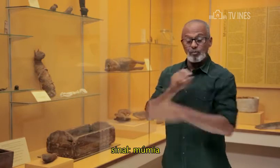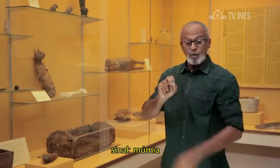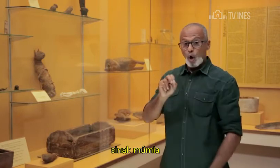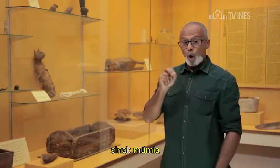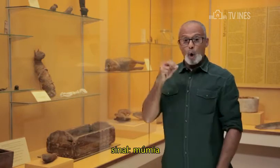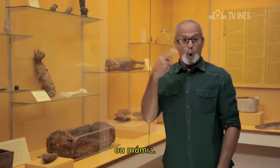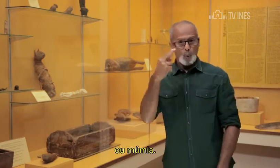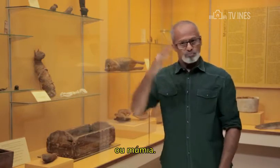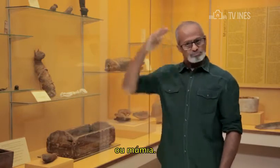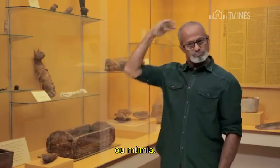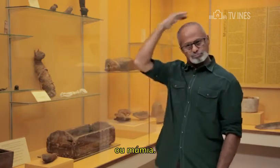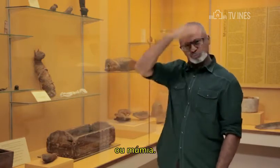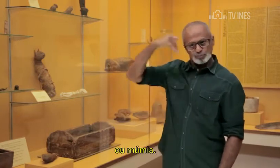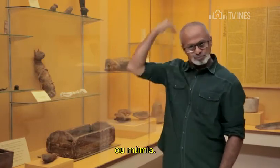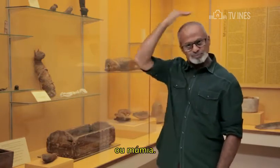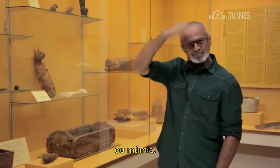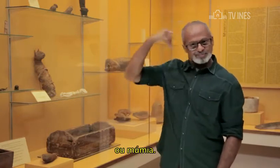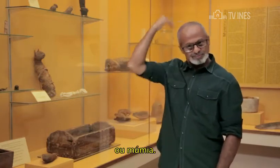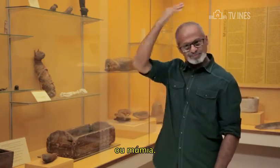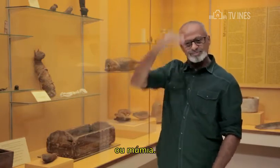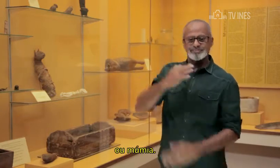Ou múmia.